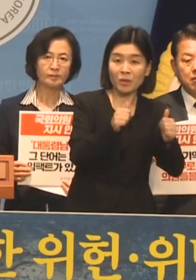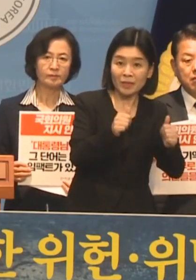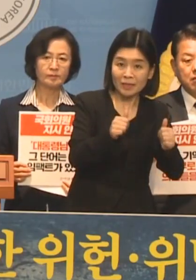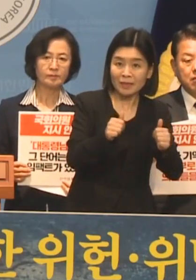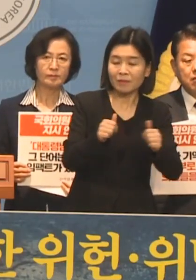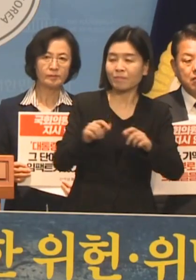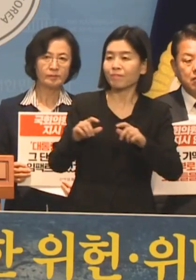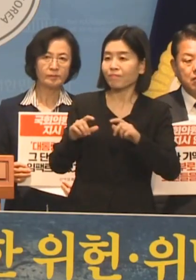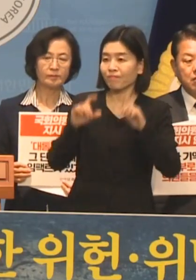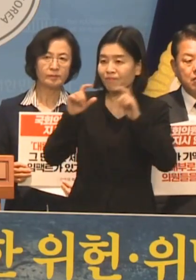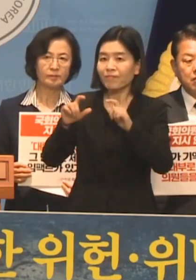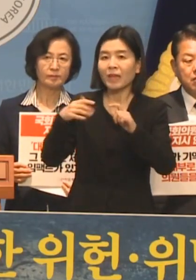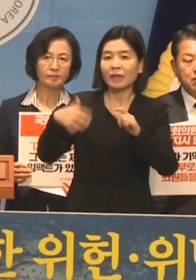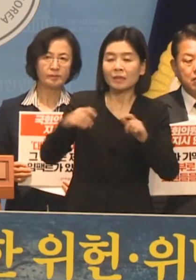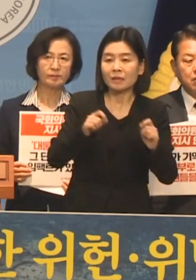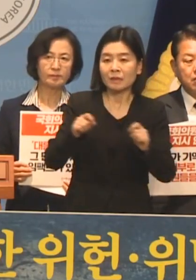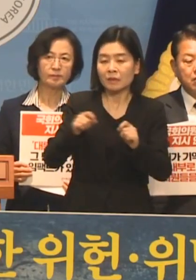있습니다.